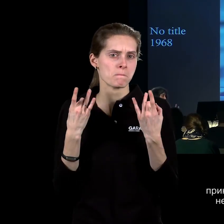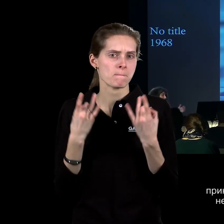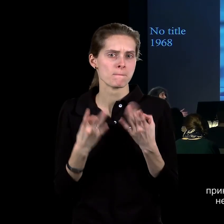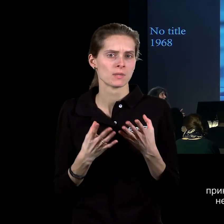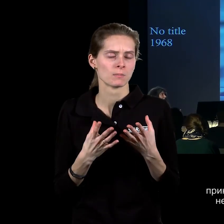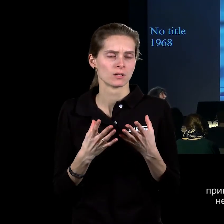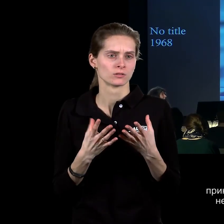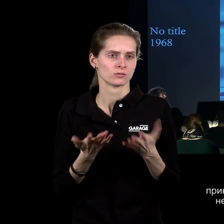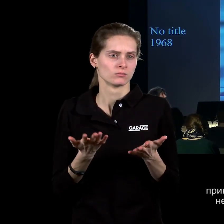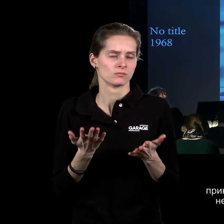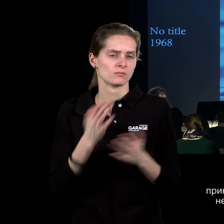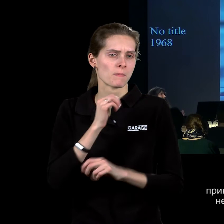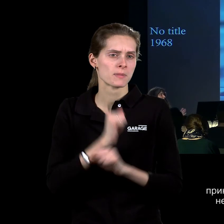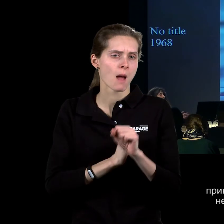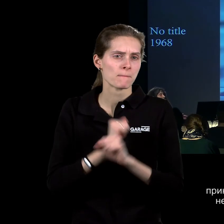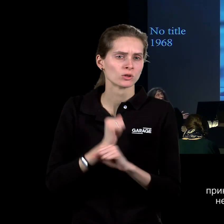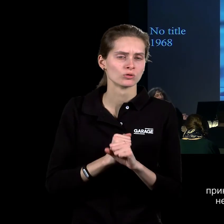минималистической, как бы промышленной,